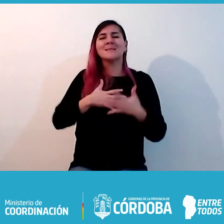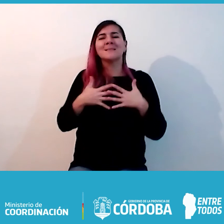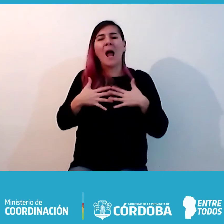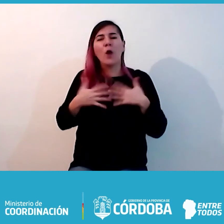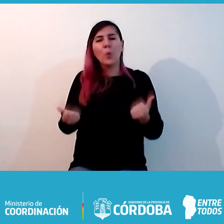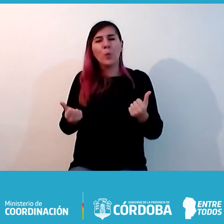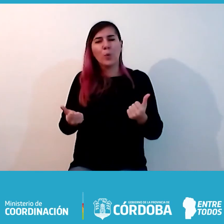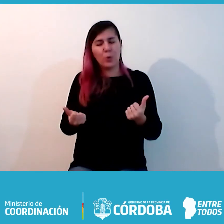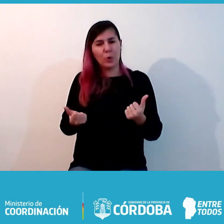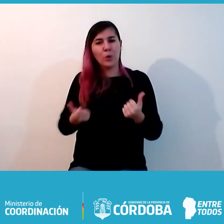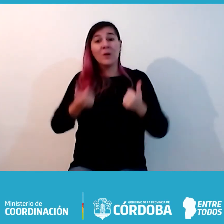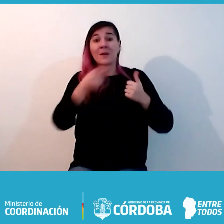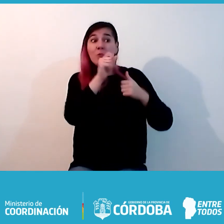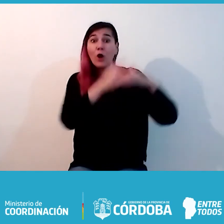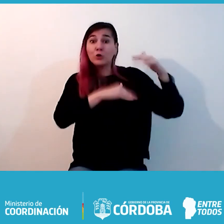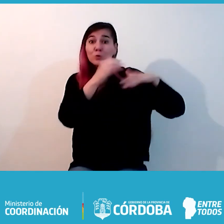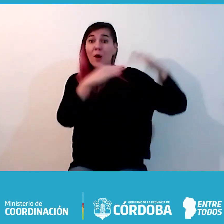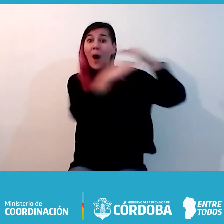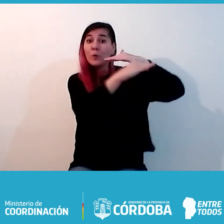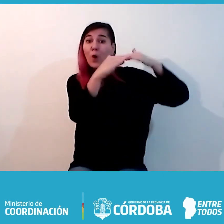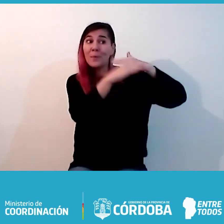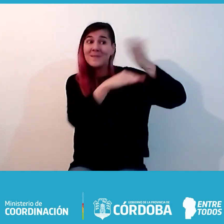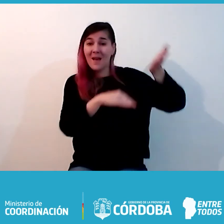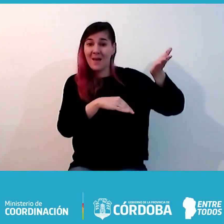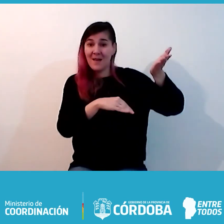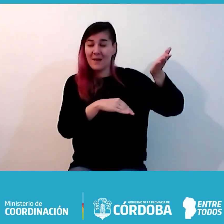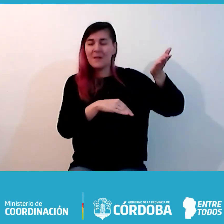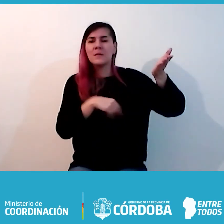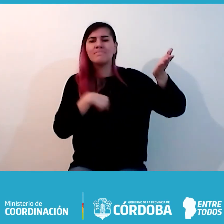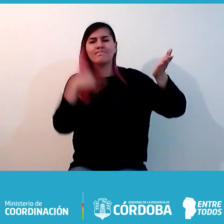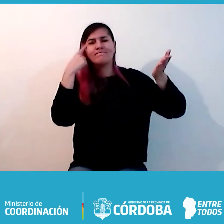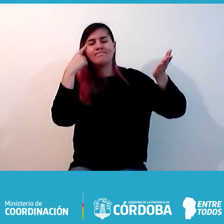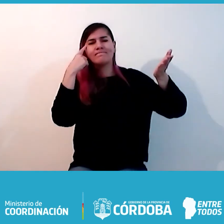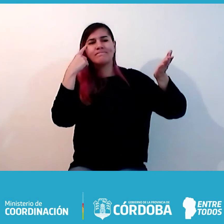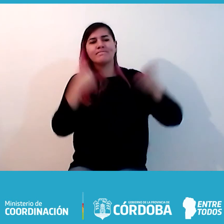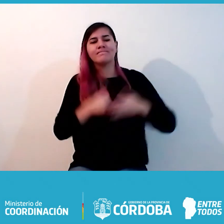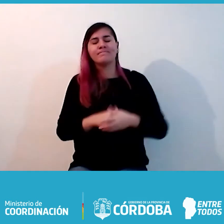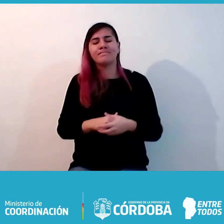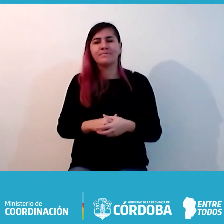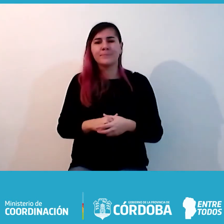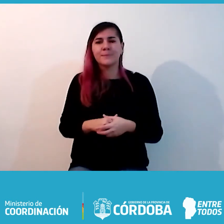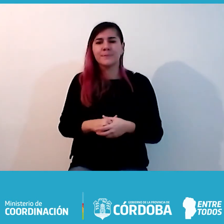de la construcción de la autovía se encuentra atravesado